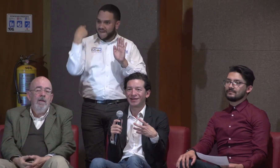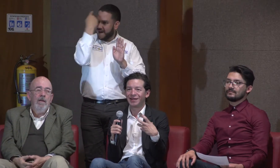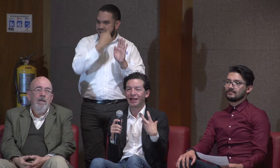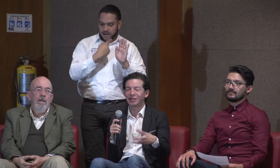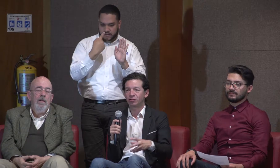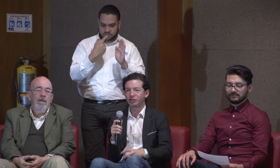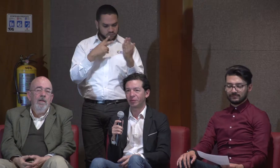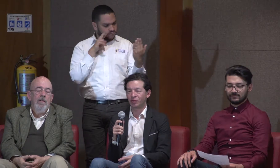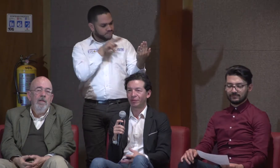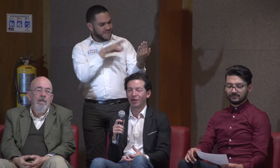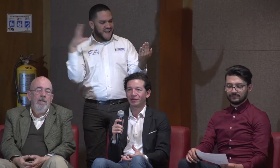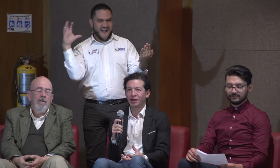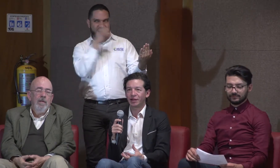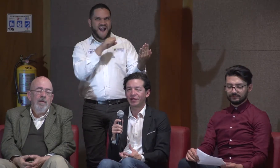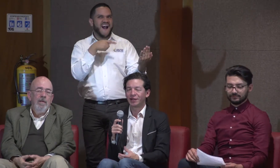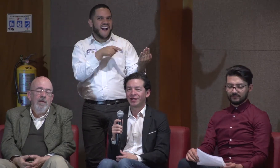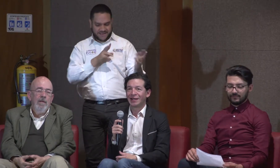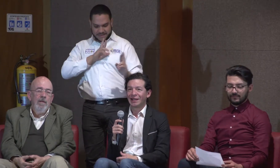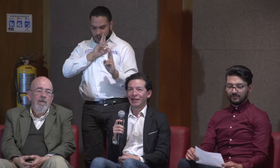explicara ese concepto,